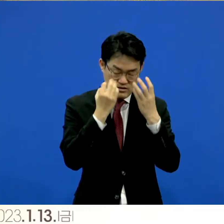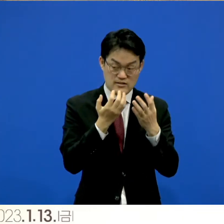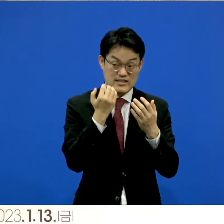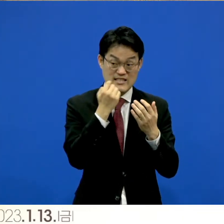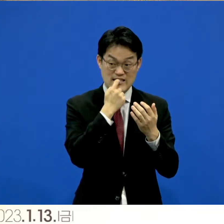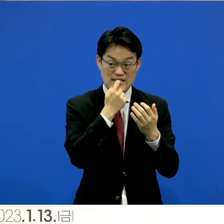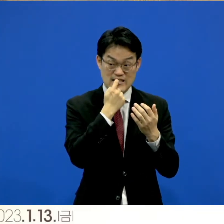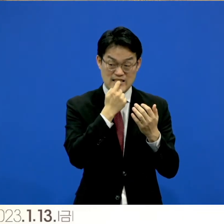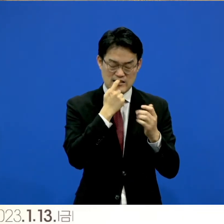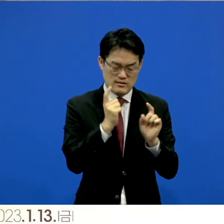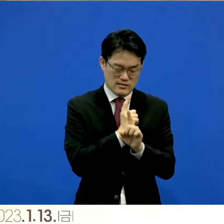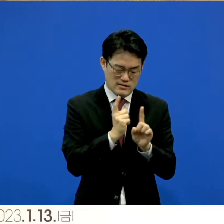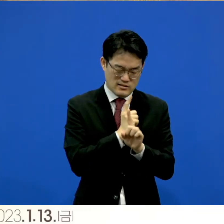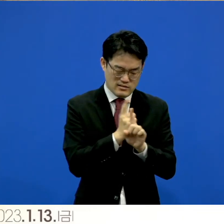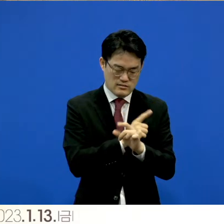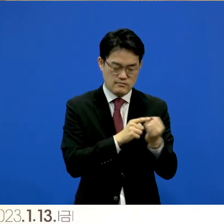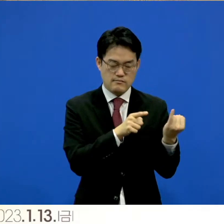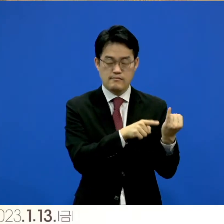하고